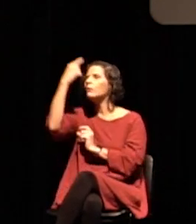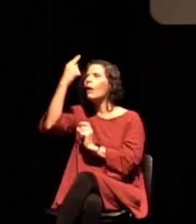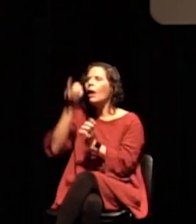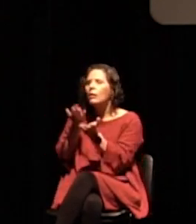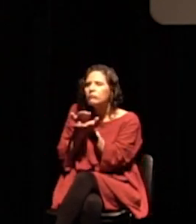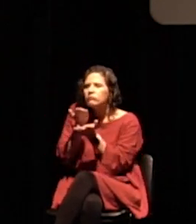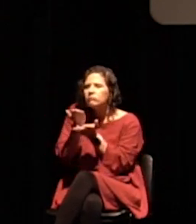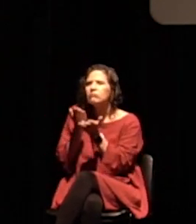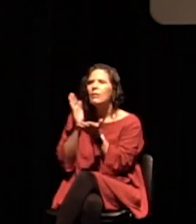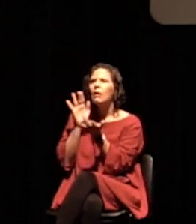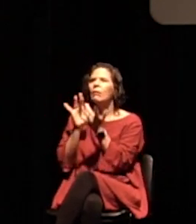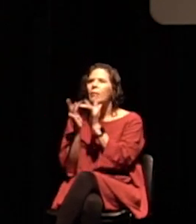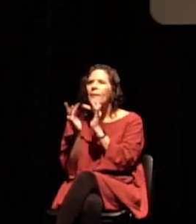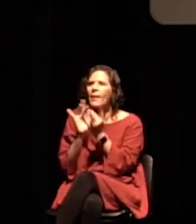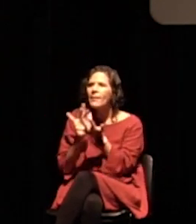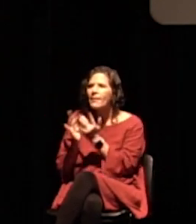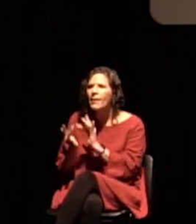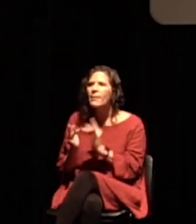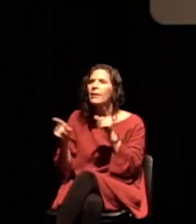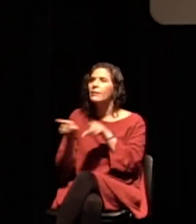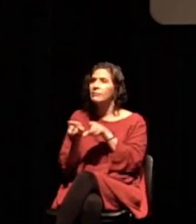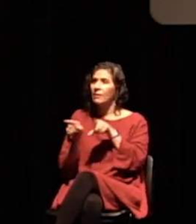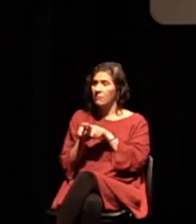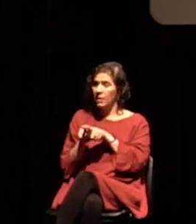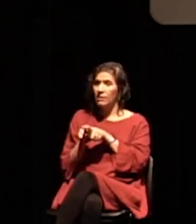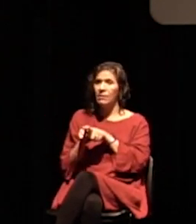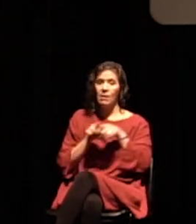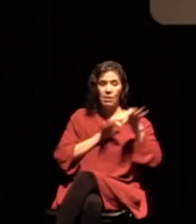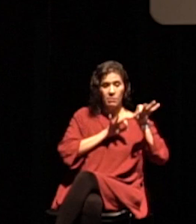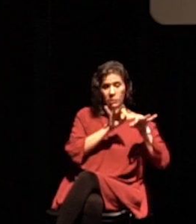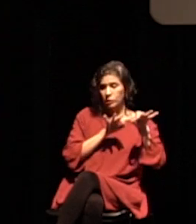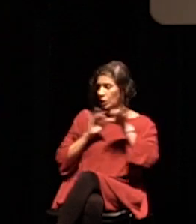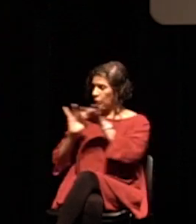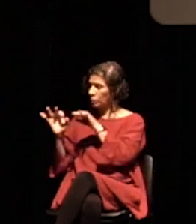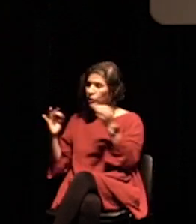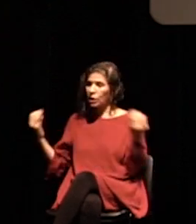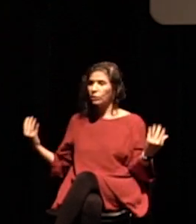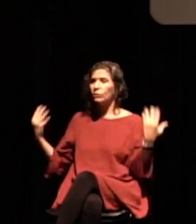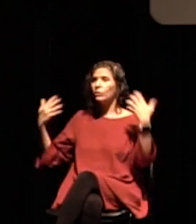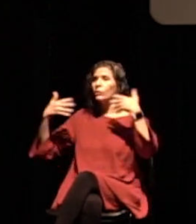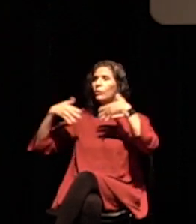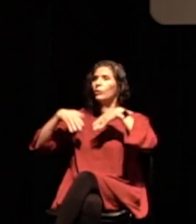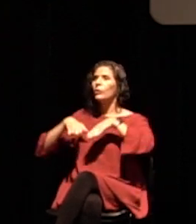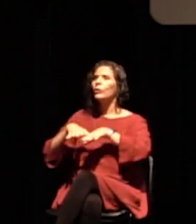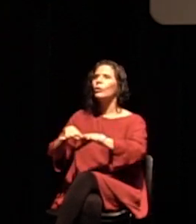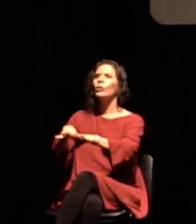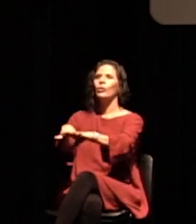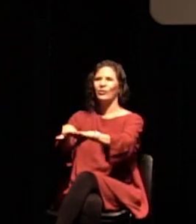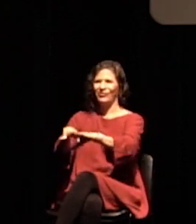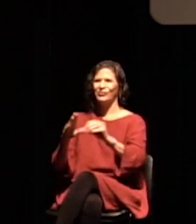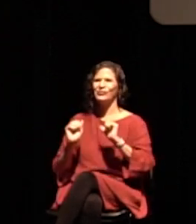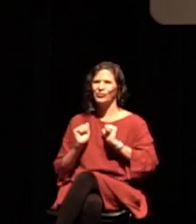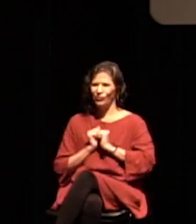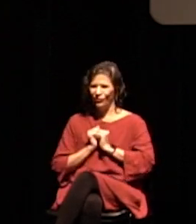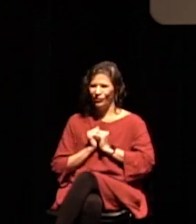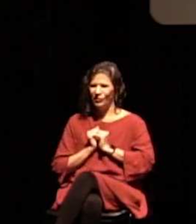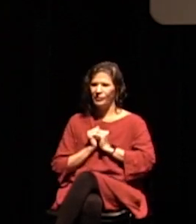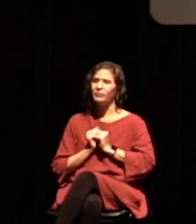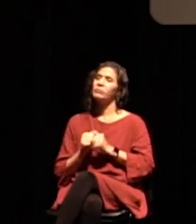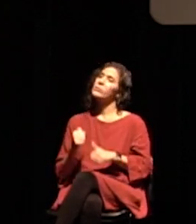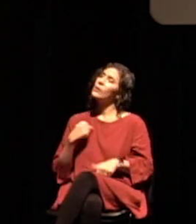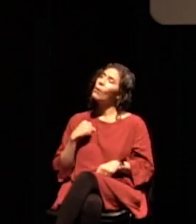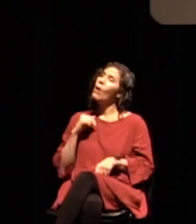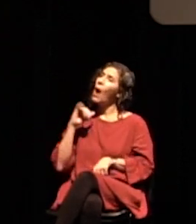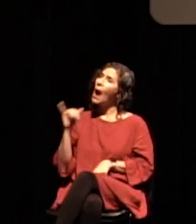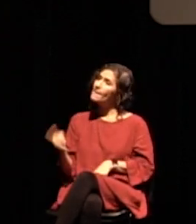convergência, de projetos de vida de muitos anos. E aproveito